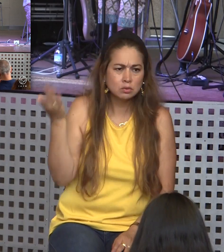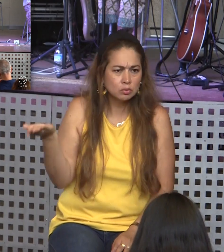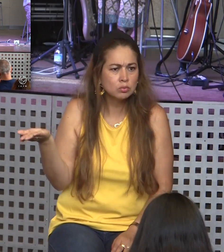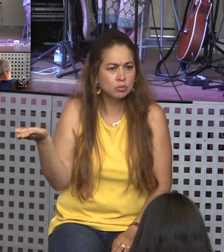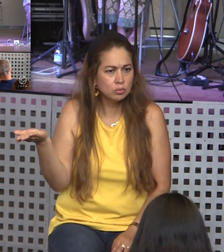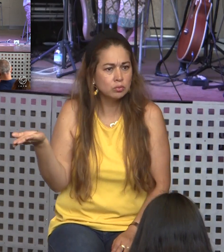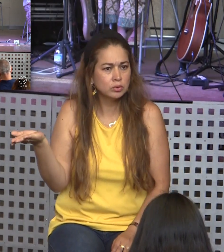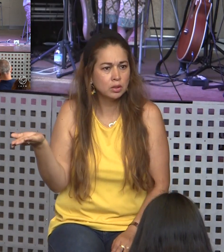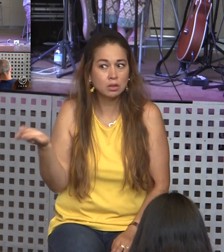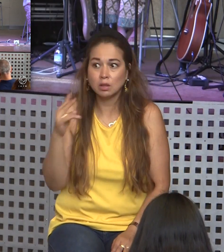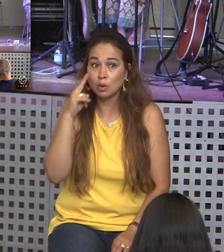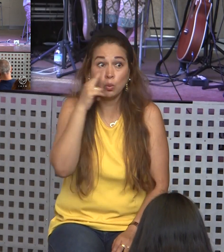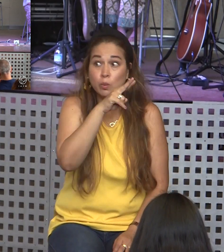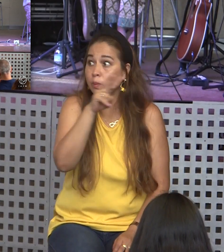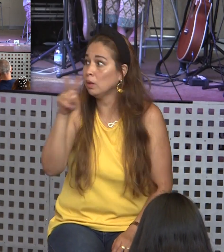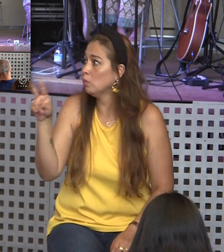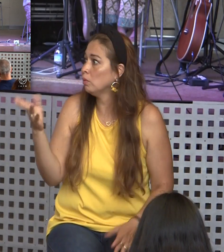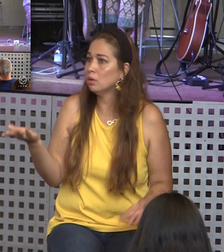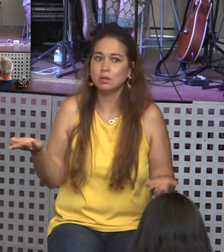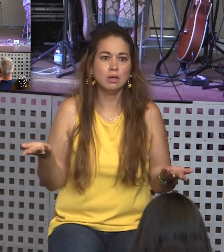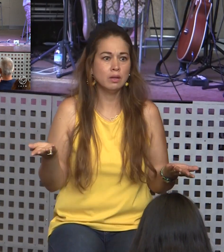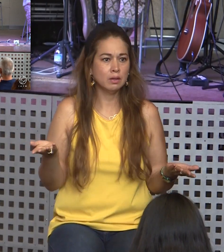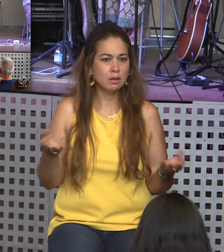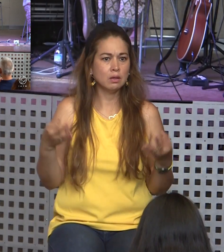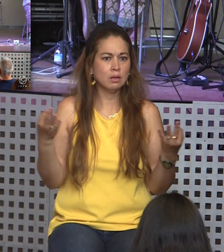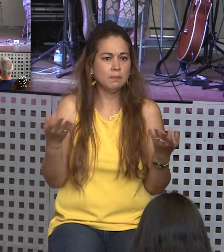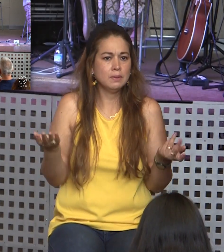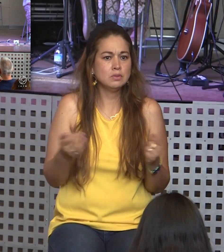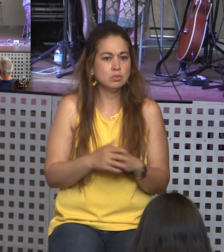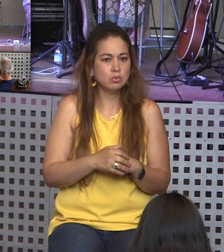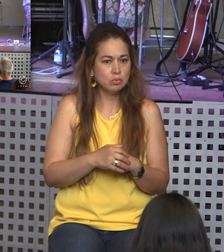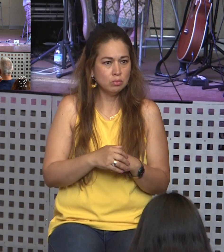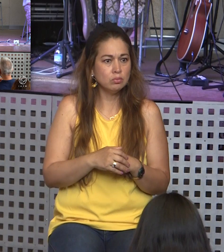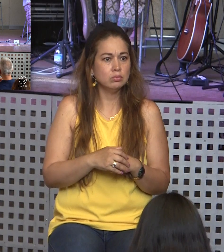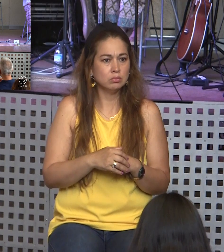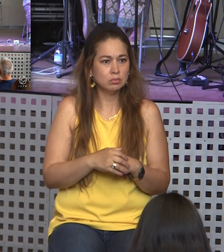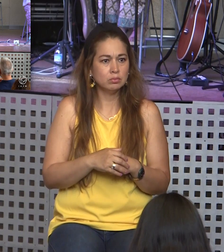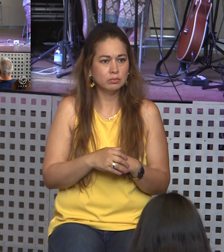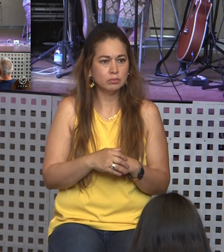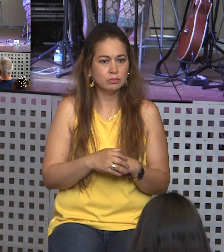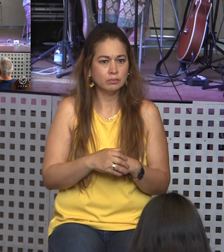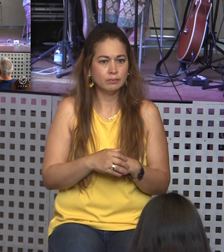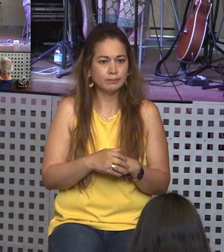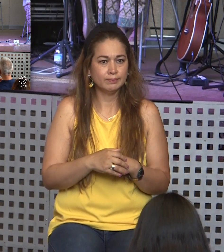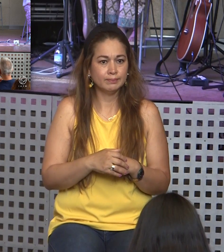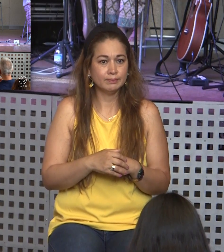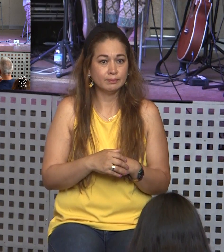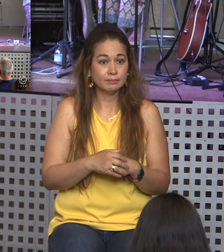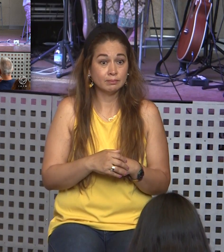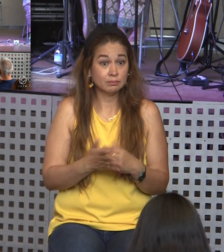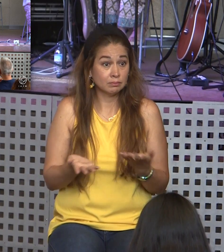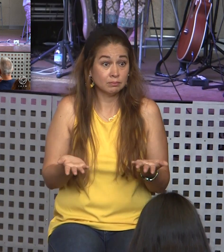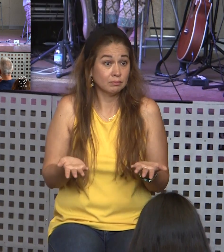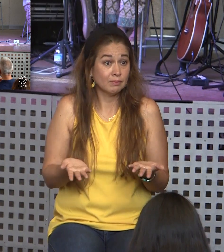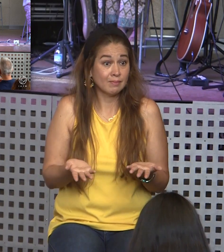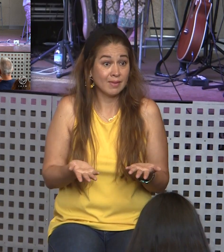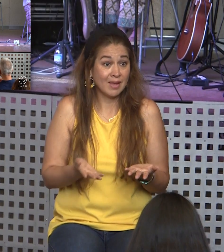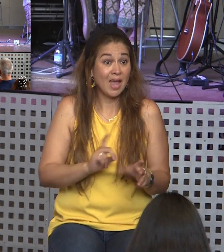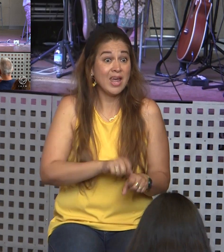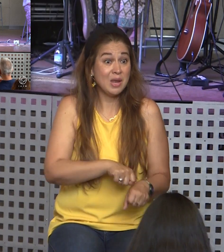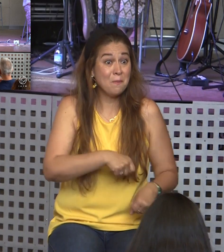sus ojos no vio nada y tuvieron que llevarle, dependía de otros. Tuvieron que